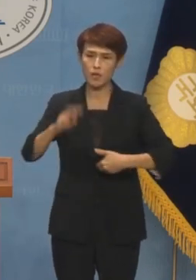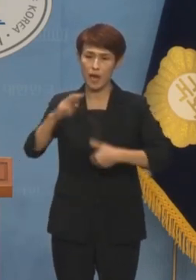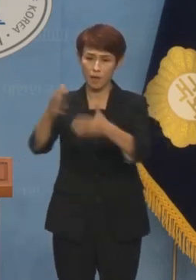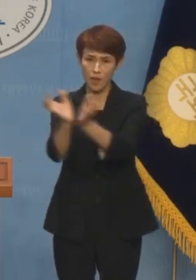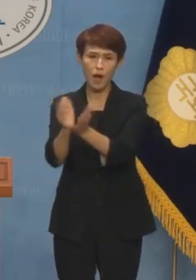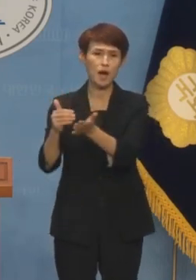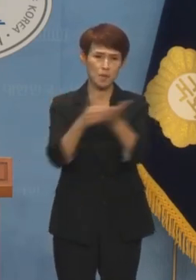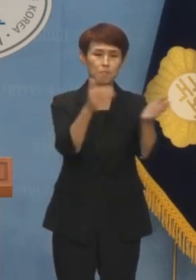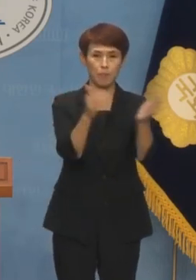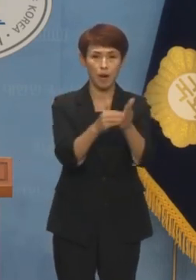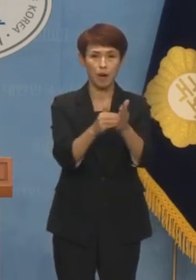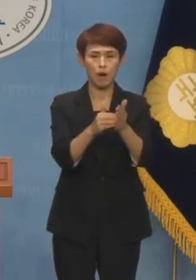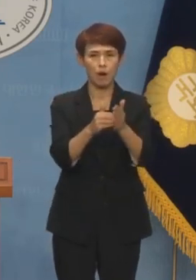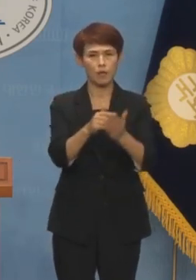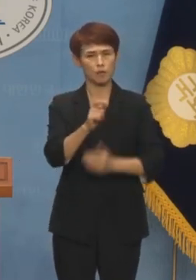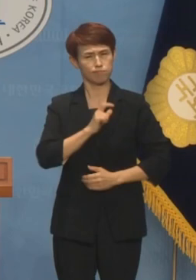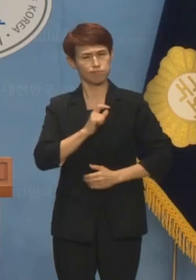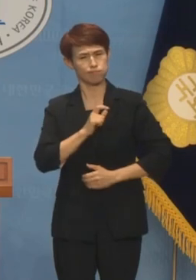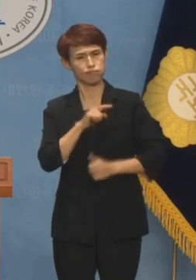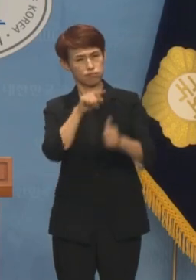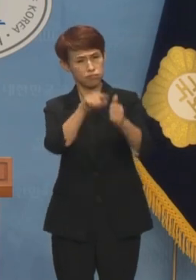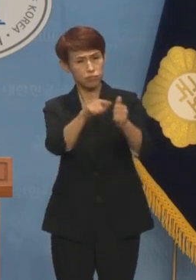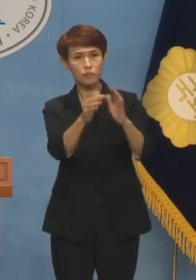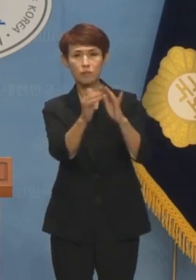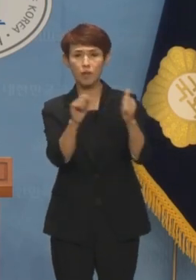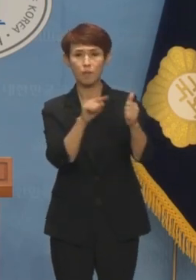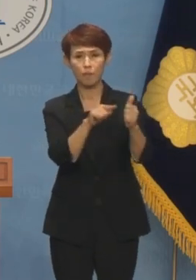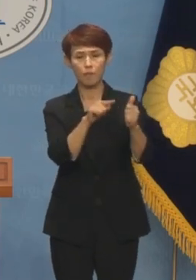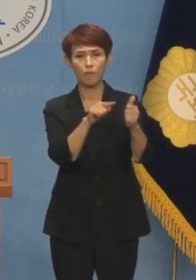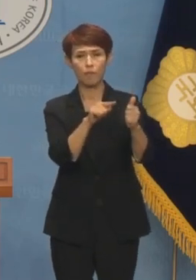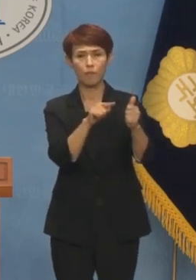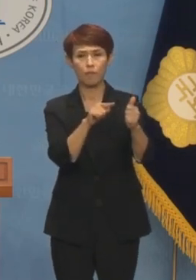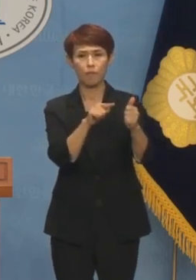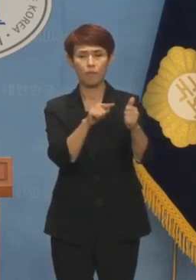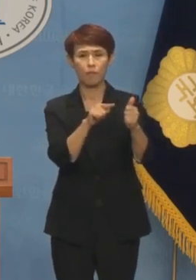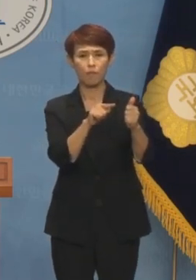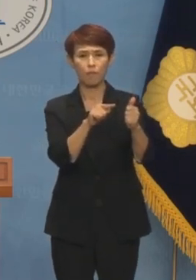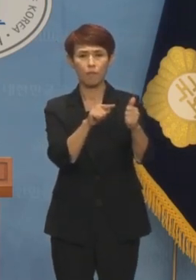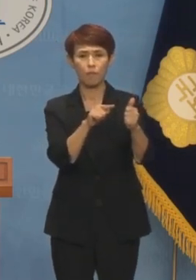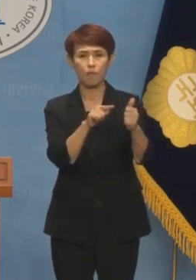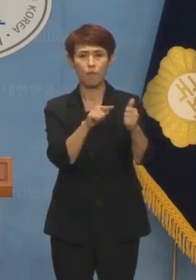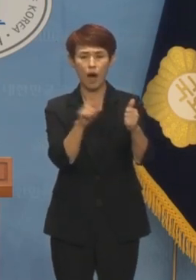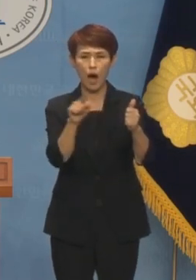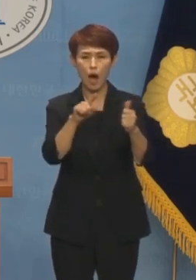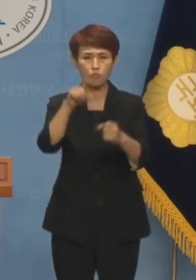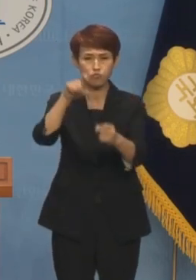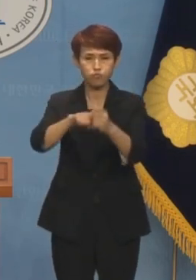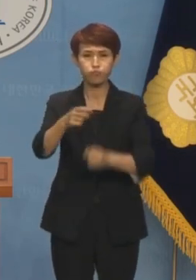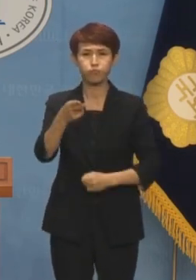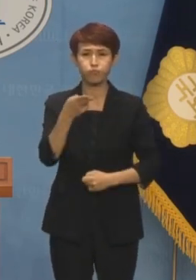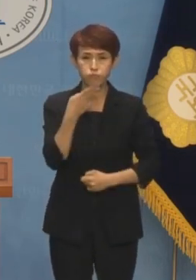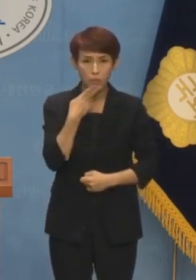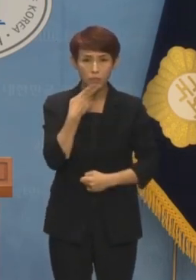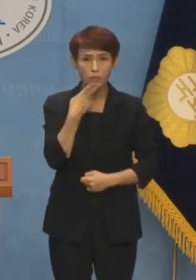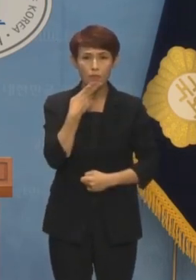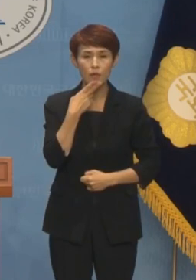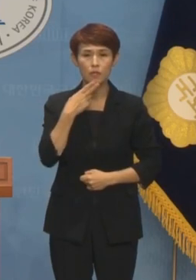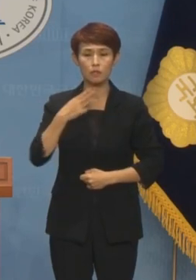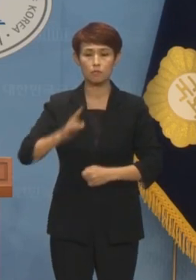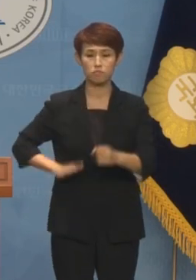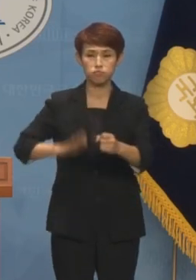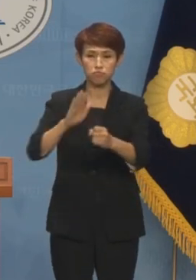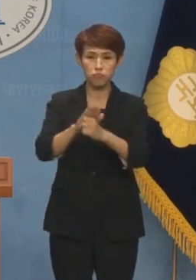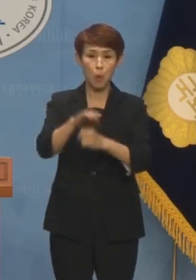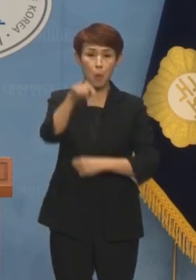시기에 의혹의 중심에 선 사건 관련자가 뚜렷한 근거와 목적도 없이 해당 부대를